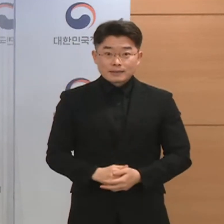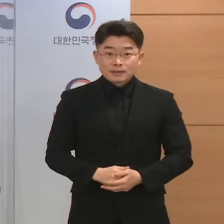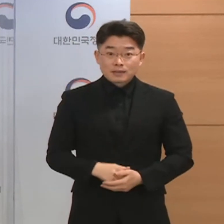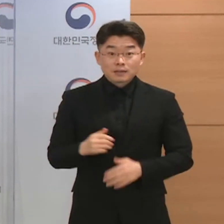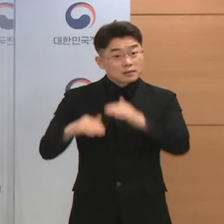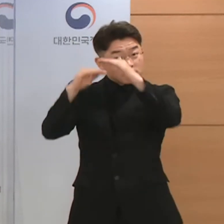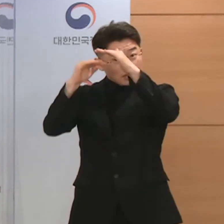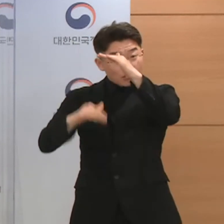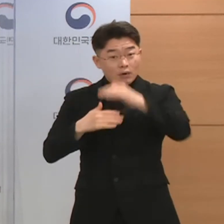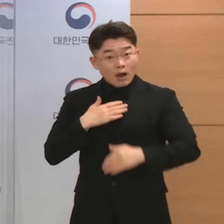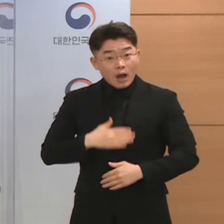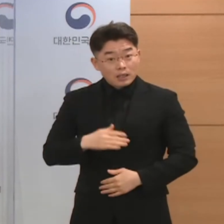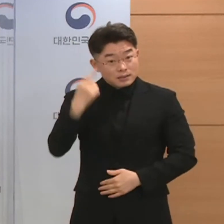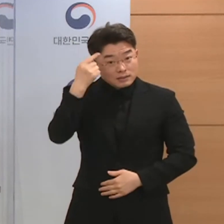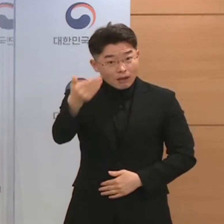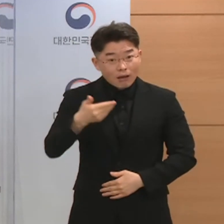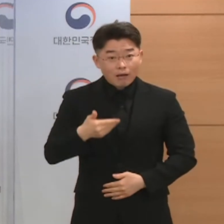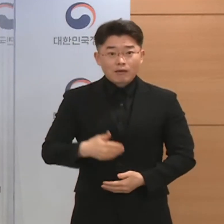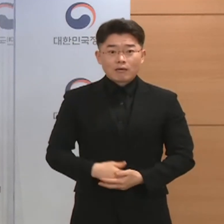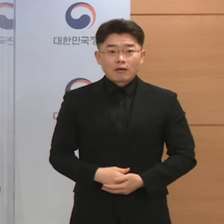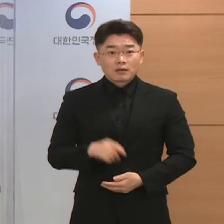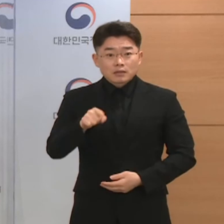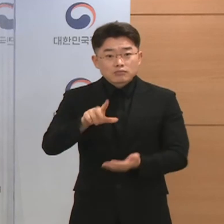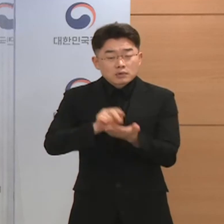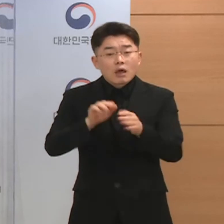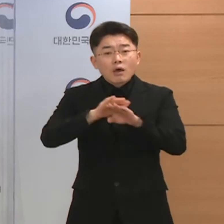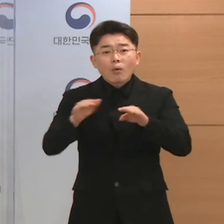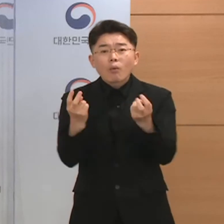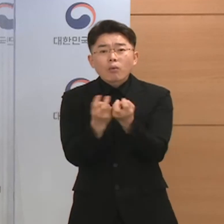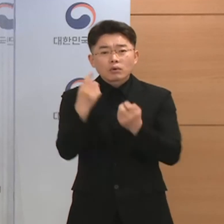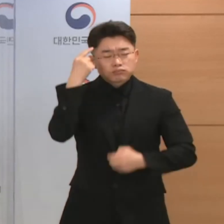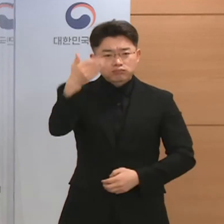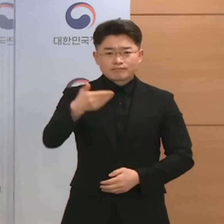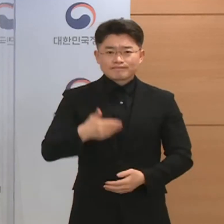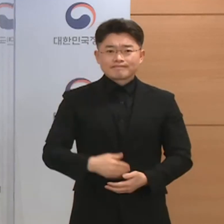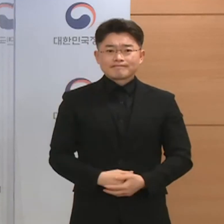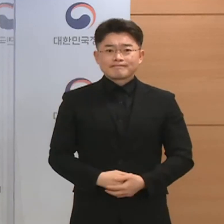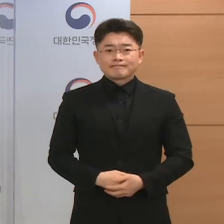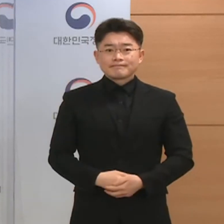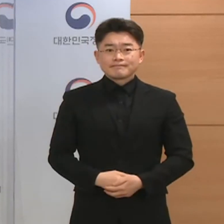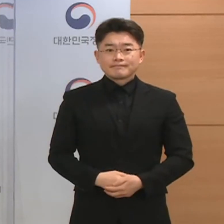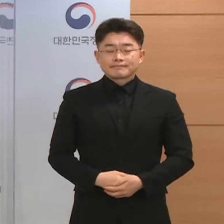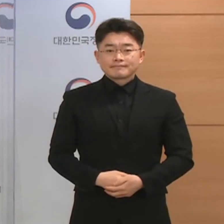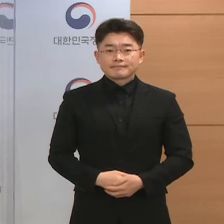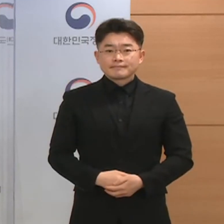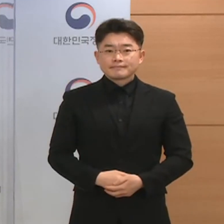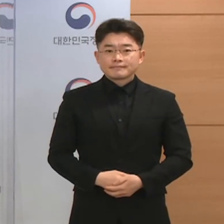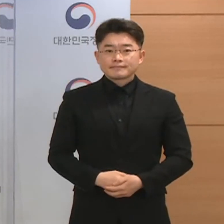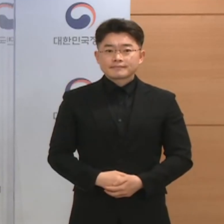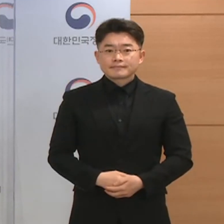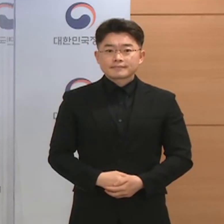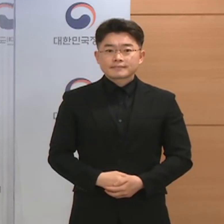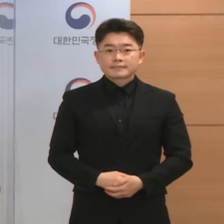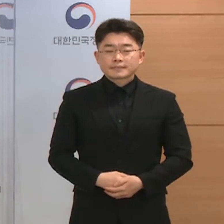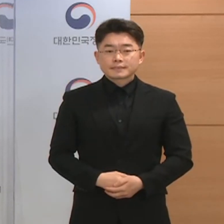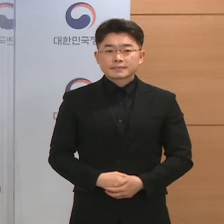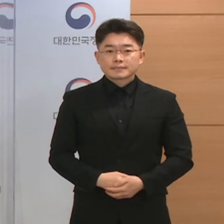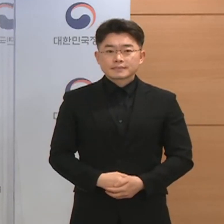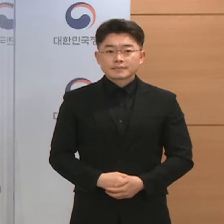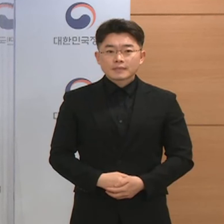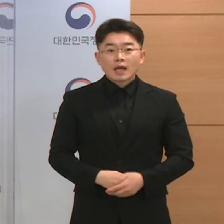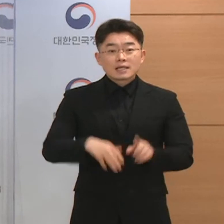됐는지 어떻게 해소됐는지 궁금합니다. 일단 기본적으로 그래서 여러